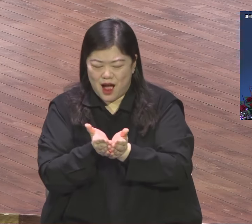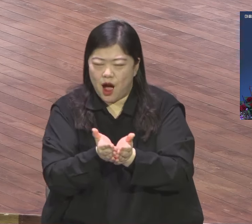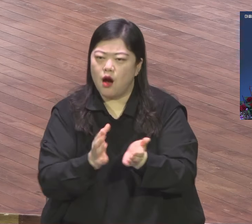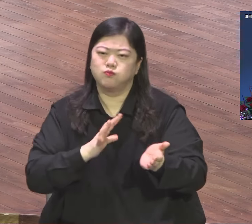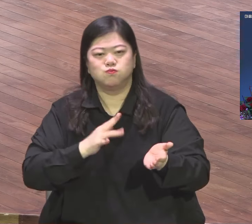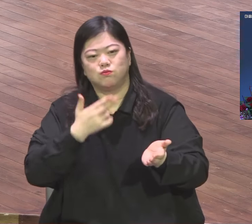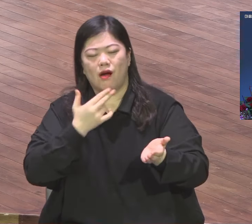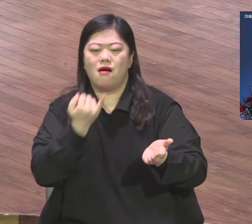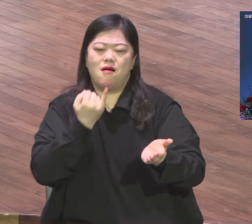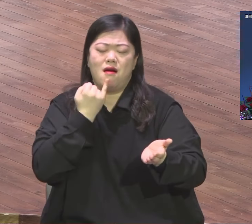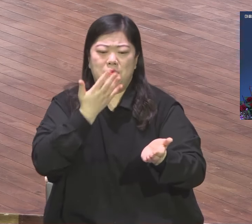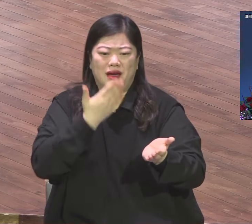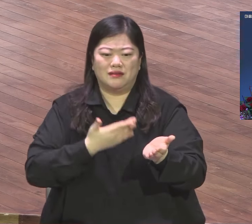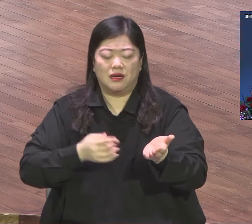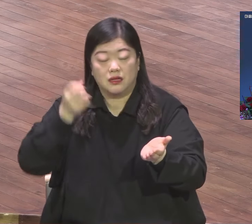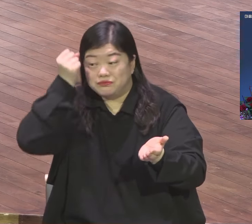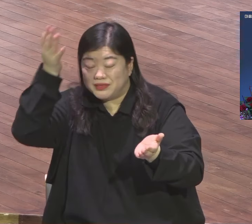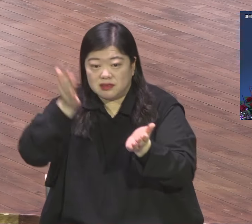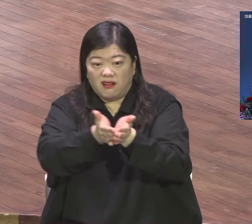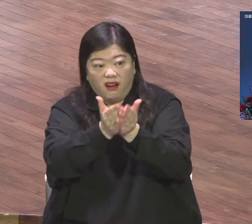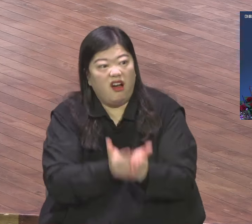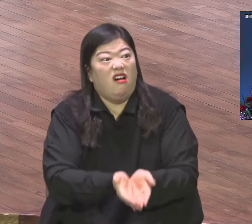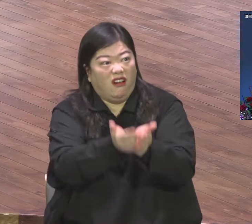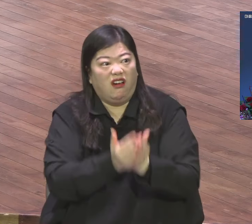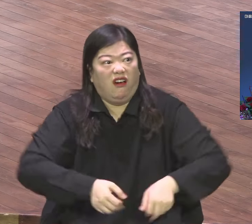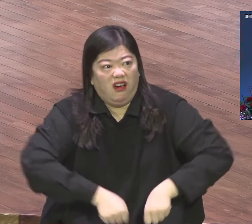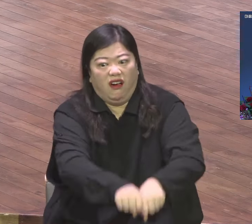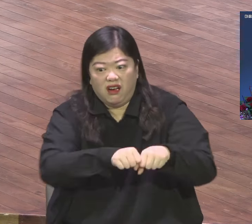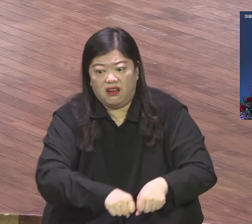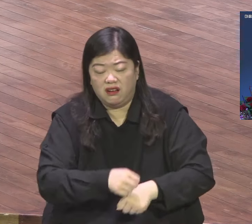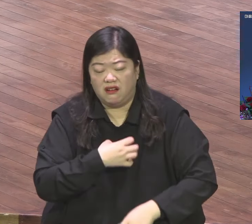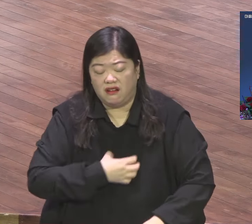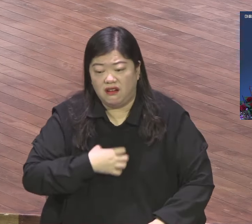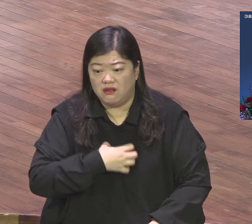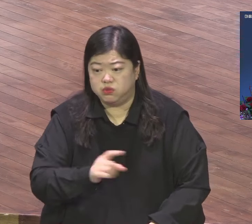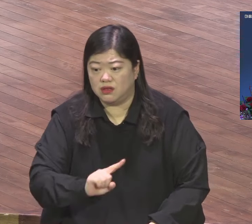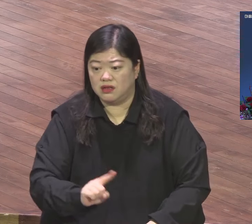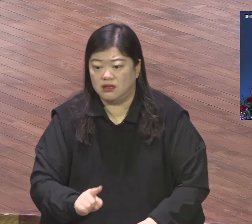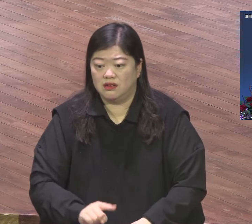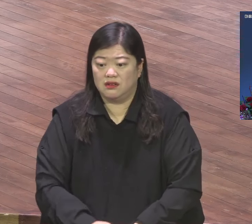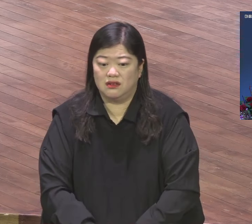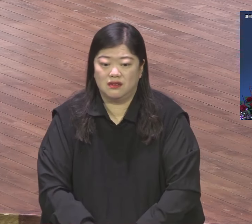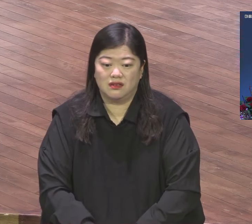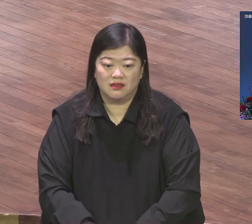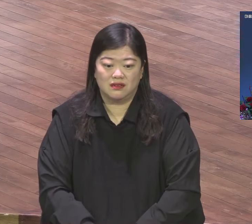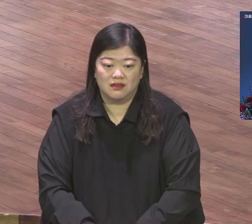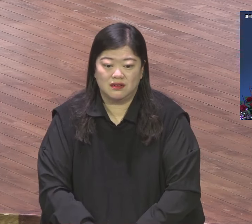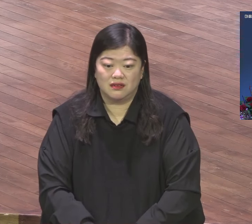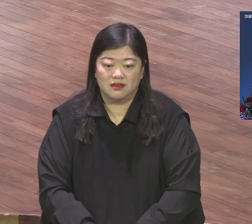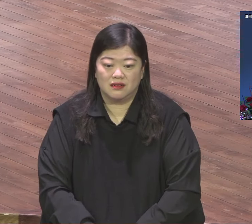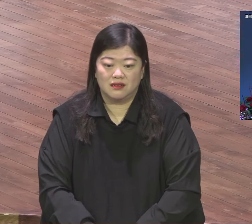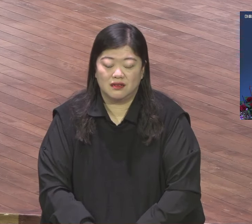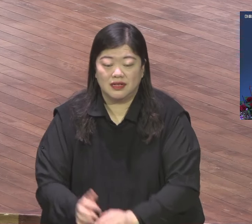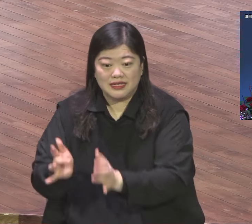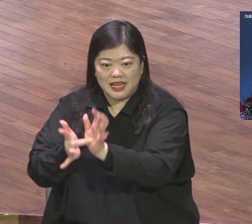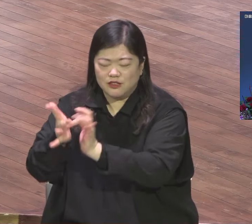버려요. 옛날 인간의 쓰는 수단 방법으로 다시 돌아가 버려요. 하나님의 전능하신 믿지 않아.